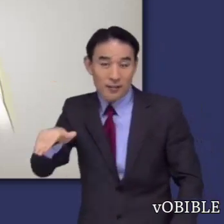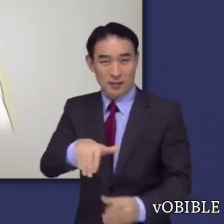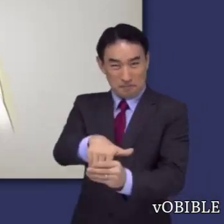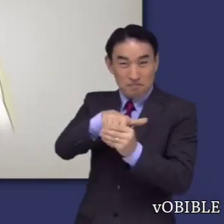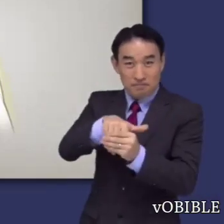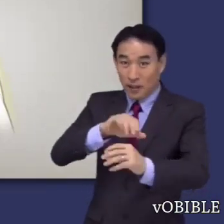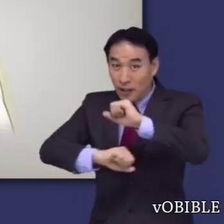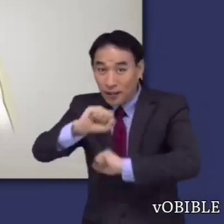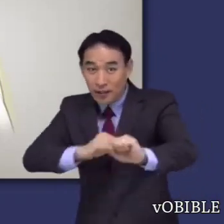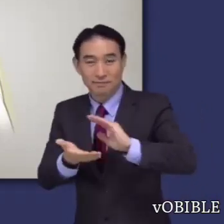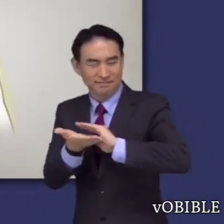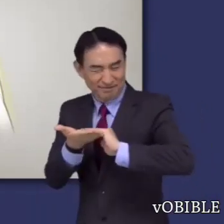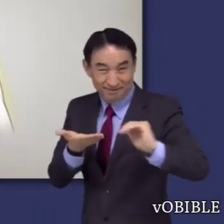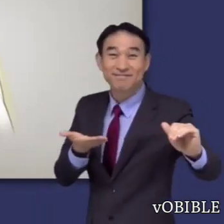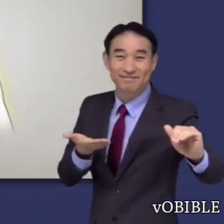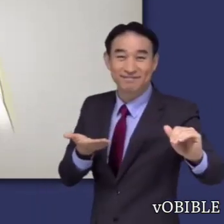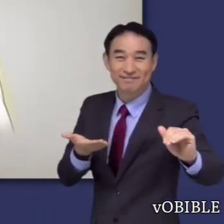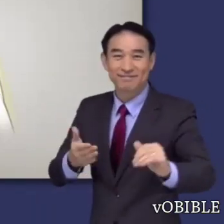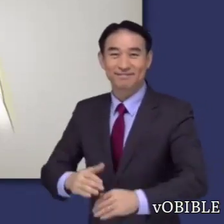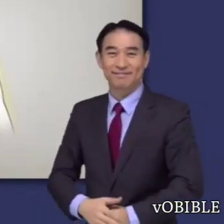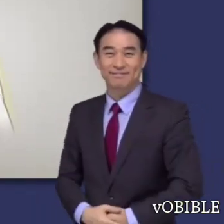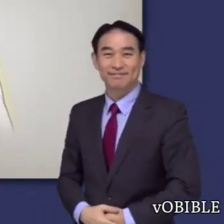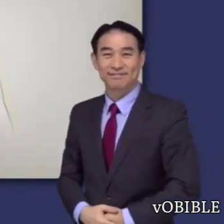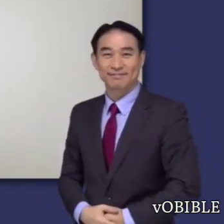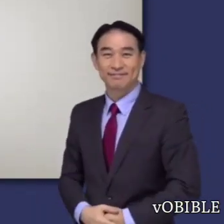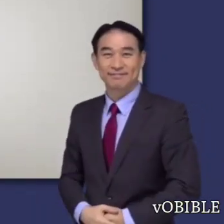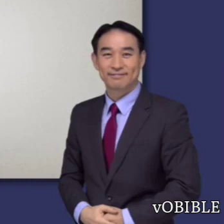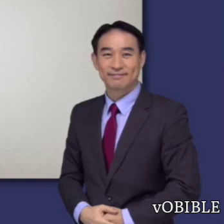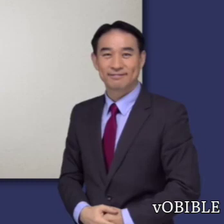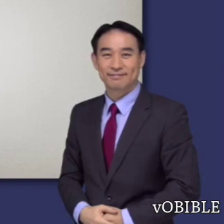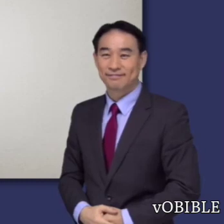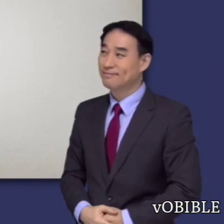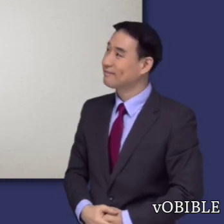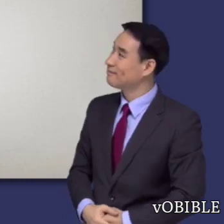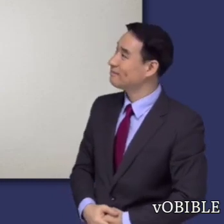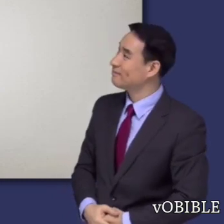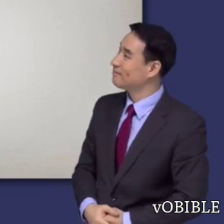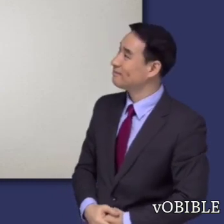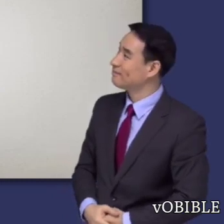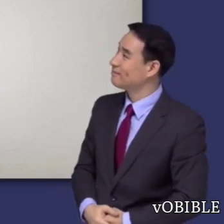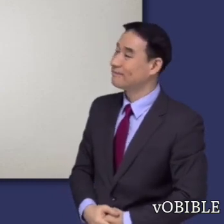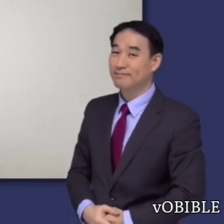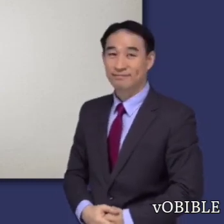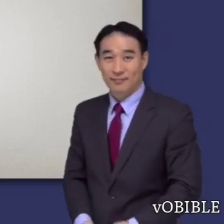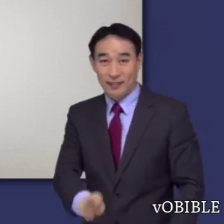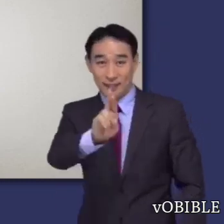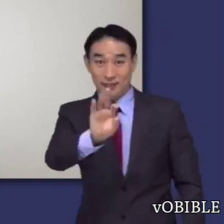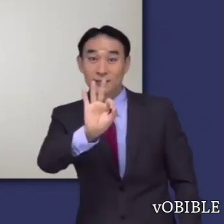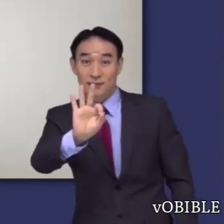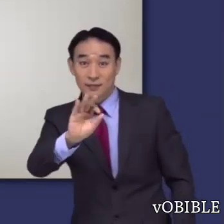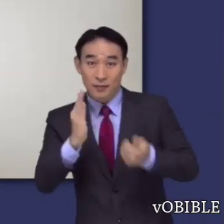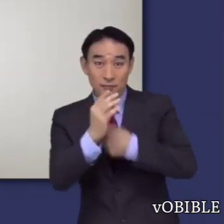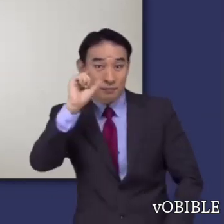我们要像他一样有信心，就要有圣洁的品行。因此，保罗最后在第十三章劝